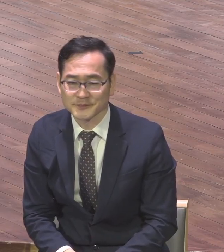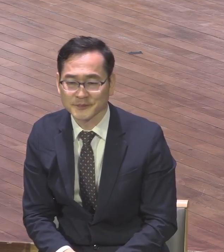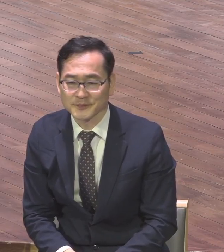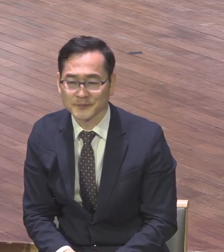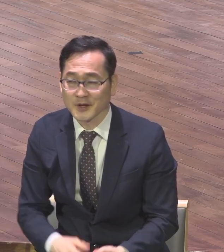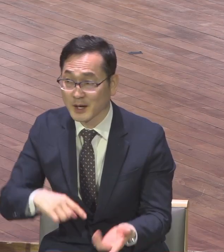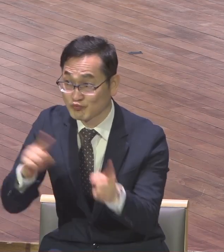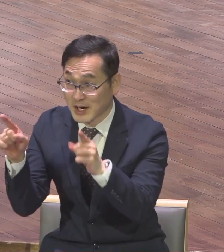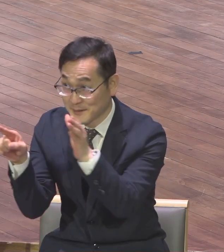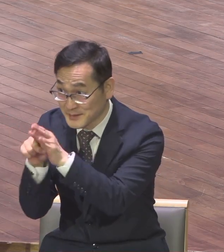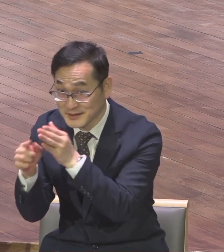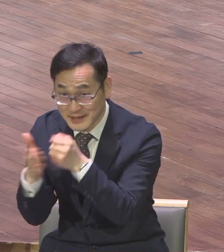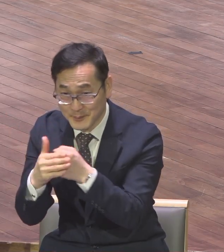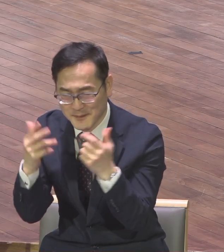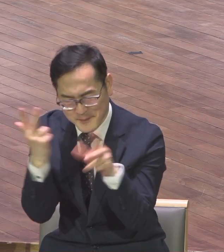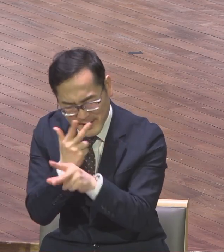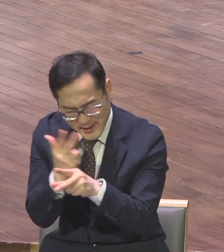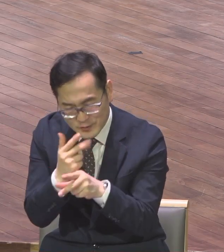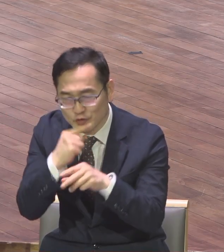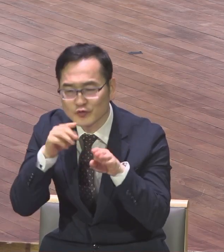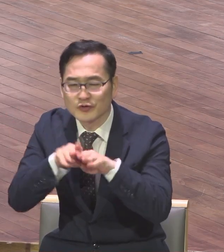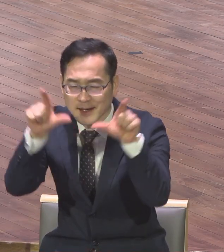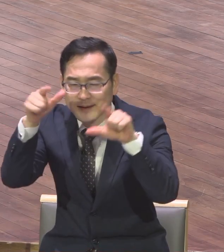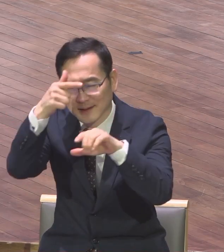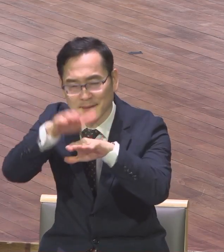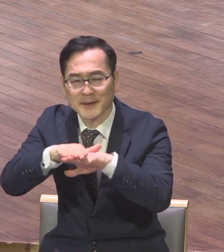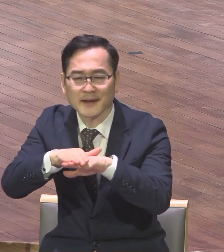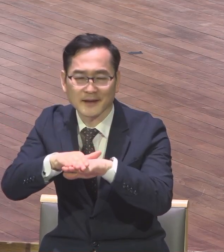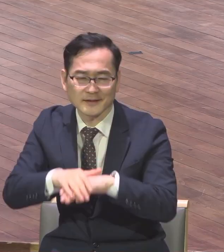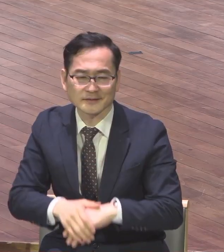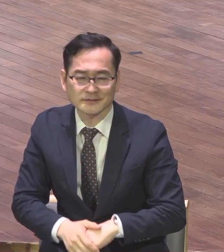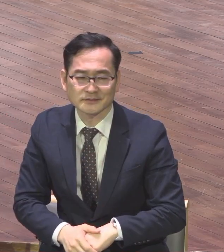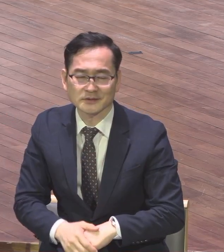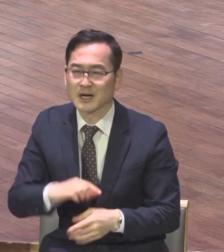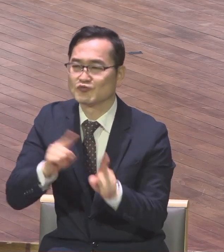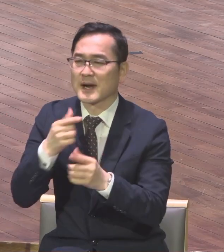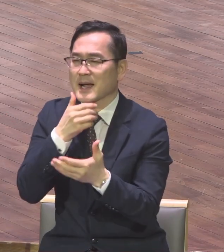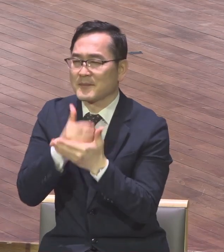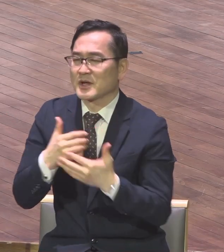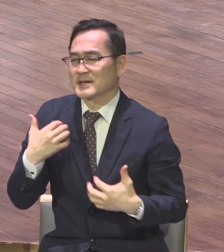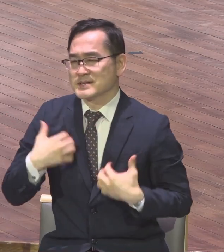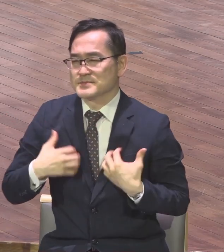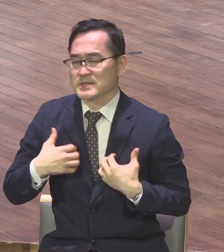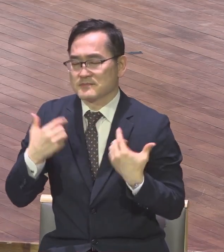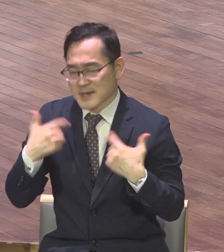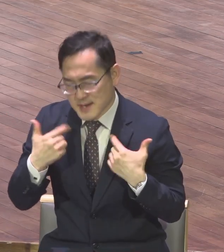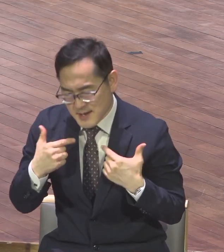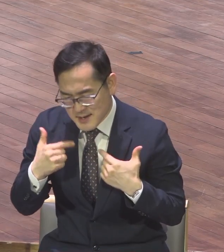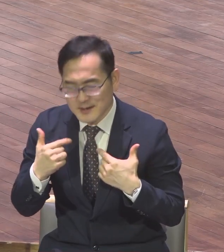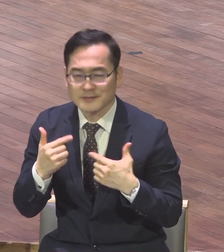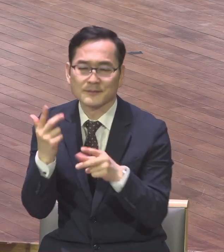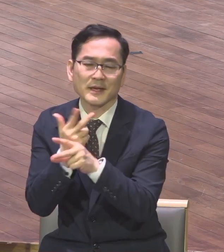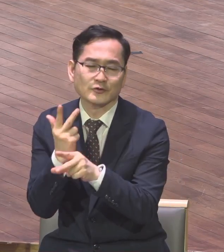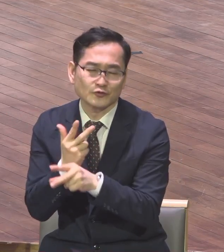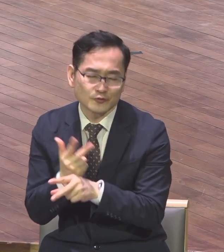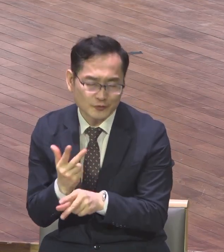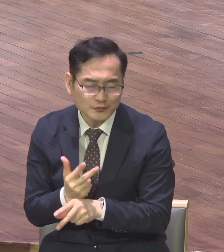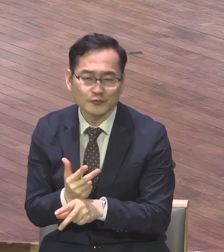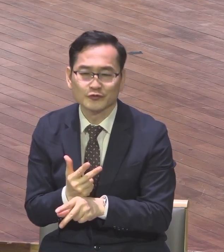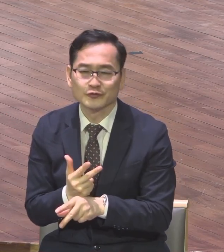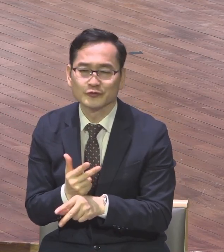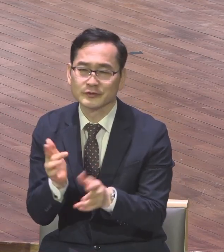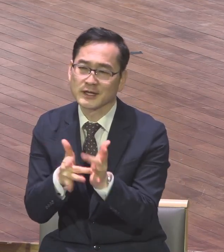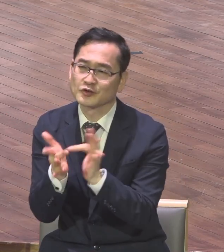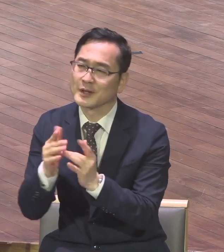하나님 앞에 예배드리면서 하나님이 영화롭게 하고 부활에 감격하면서 매주일 예수